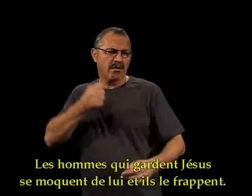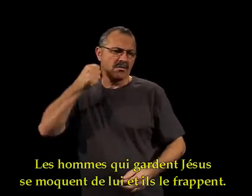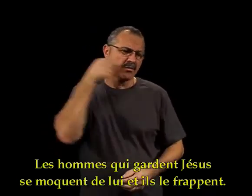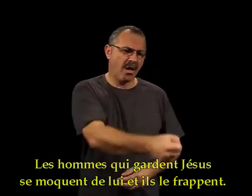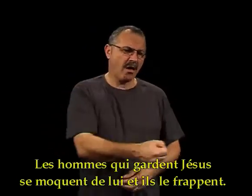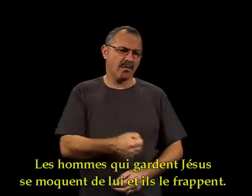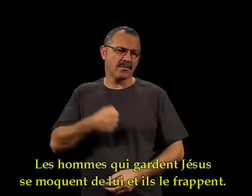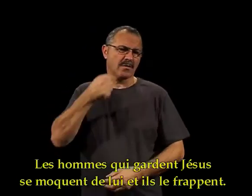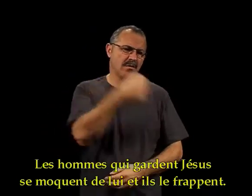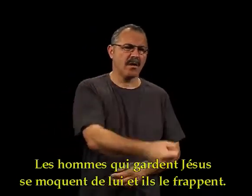et ils le frappent.